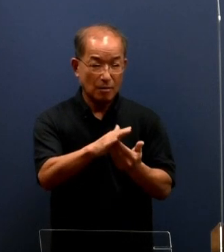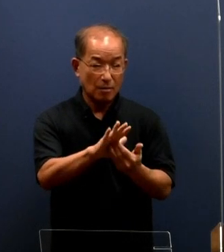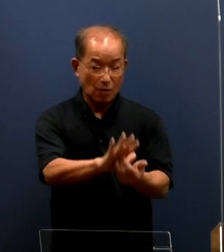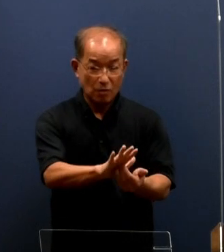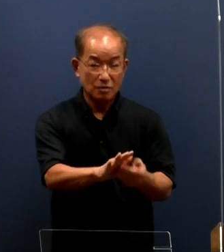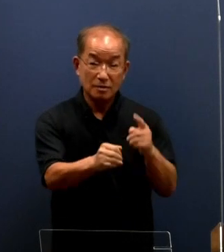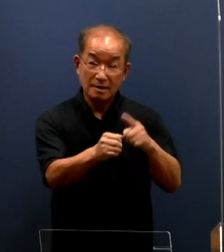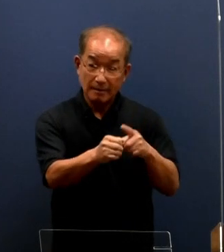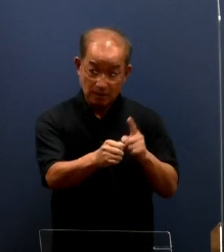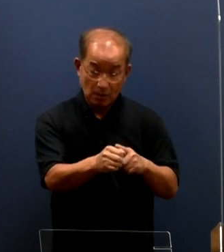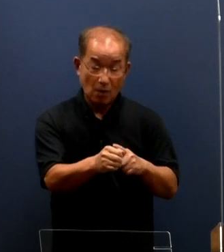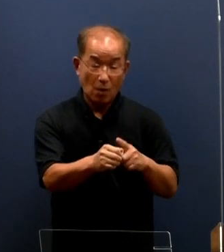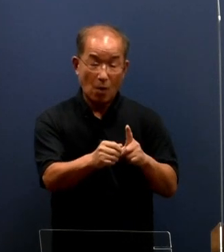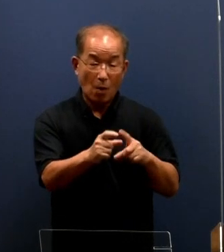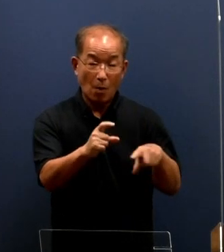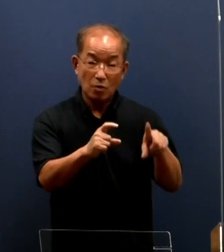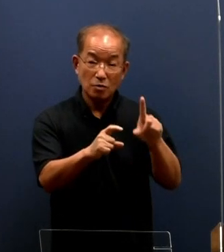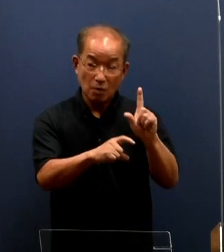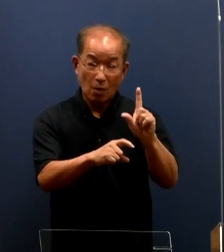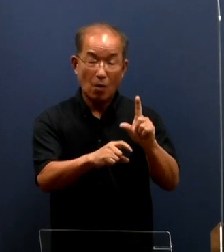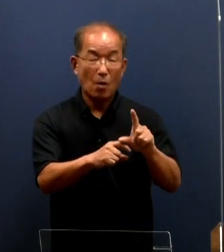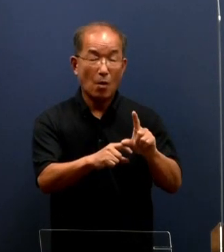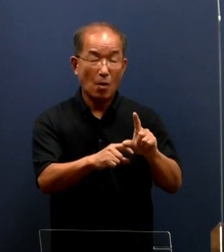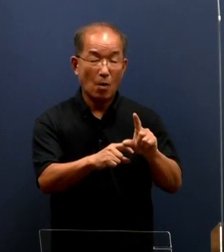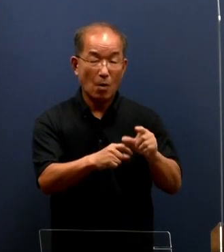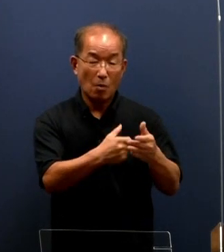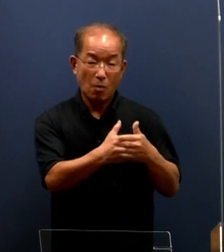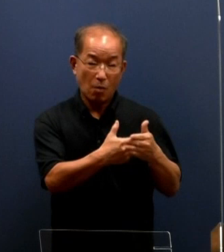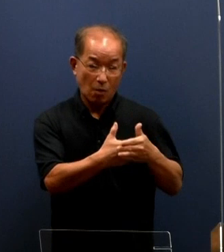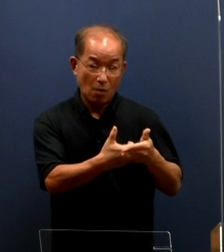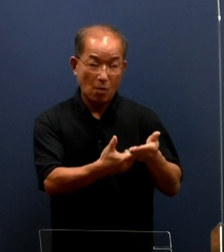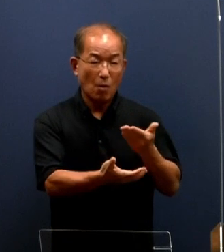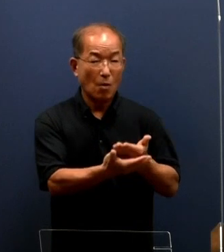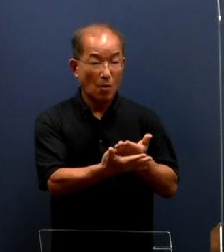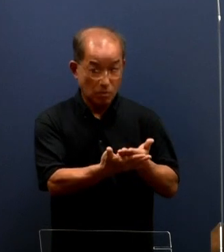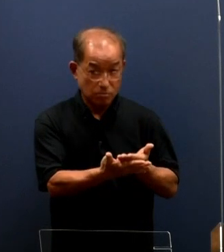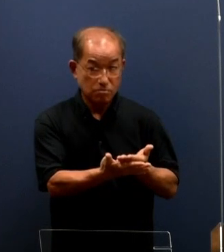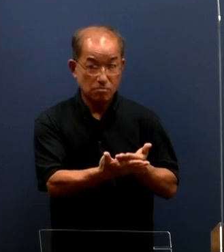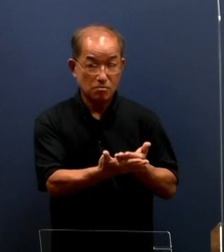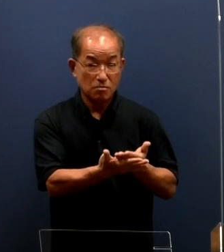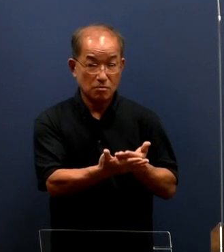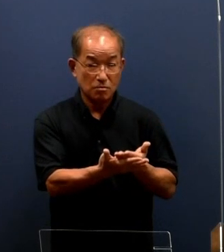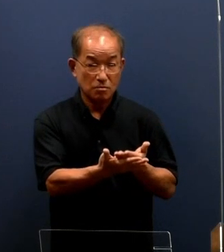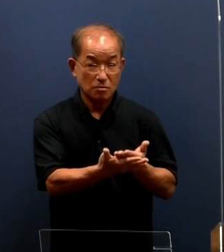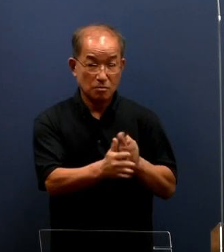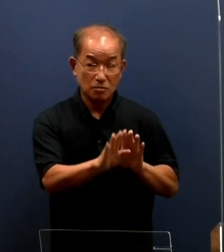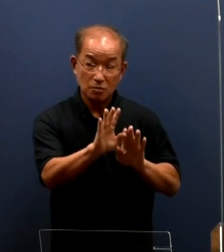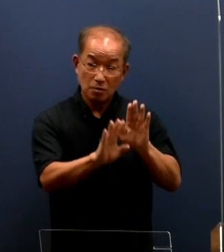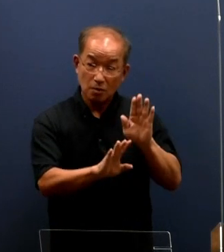して、もっとお墨付きをくださいというふうに言わなきゃいけない状況には、